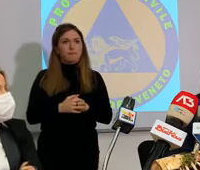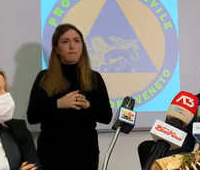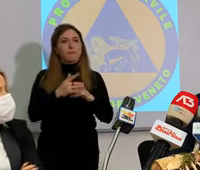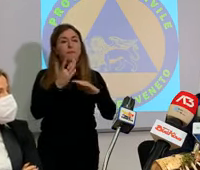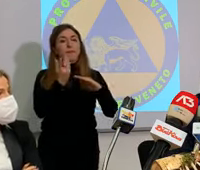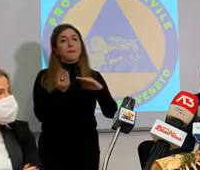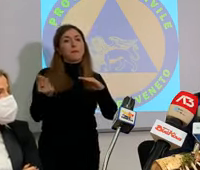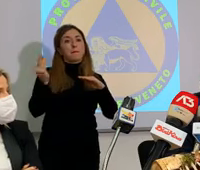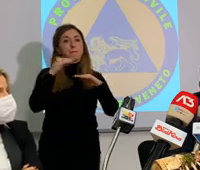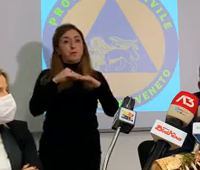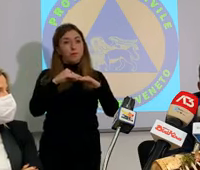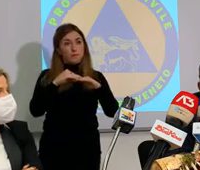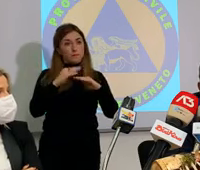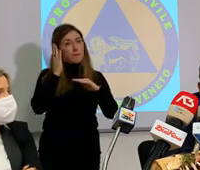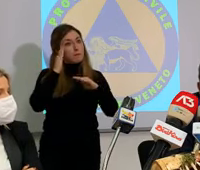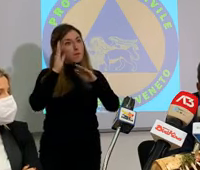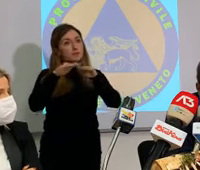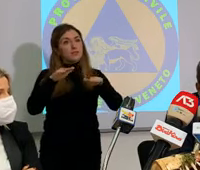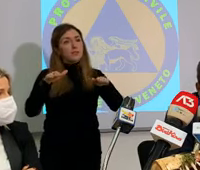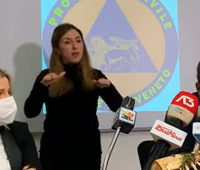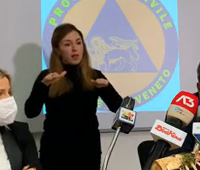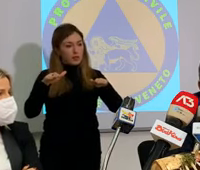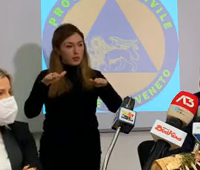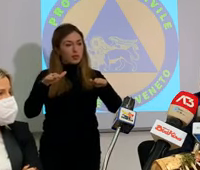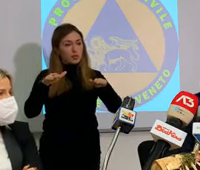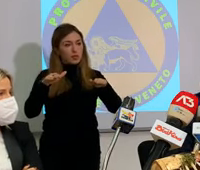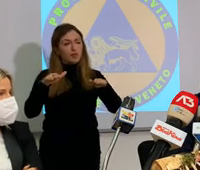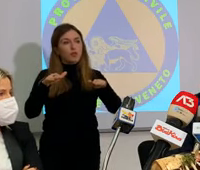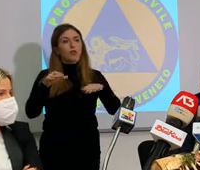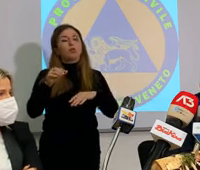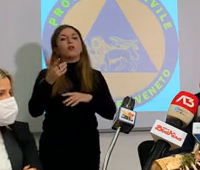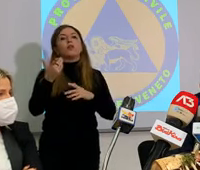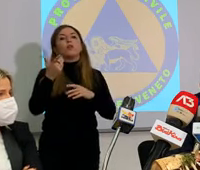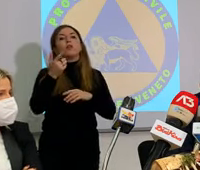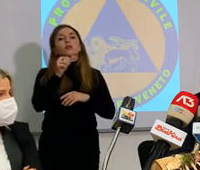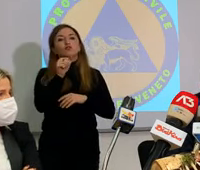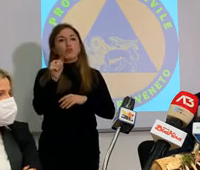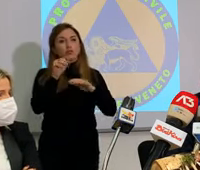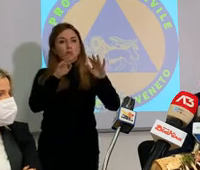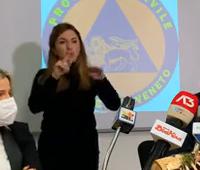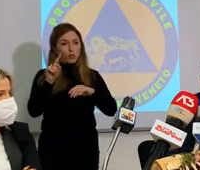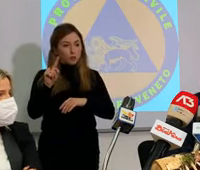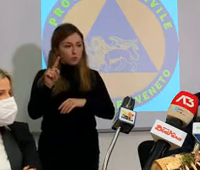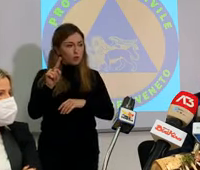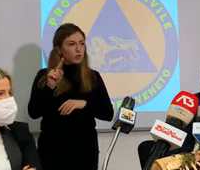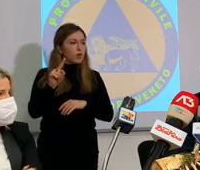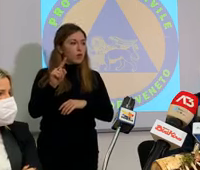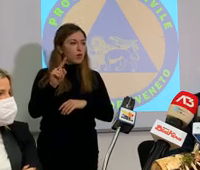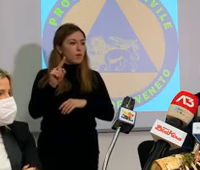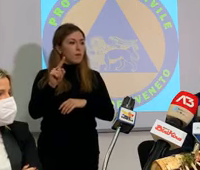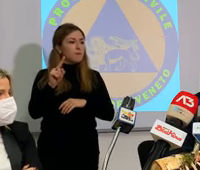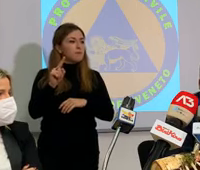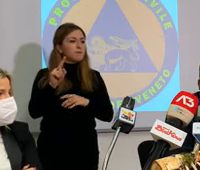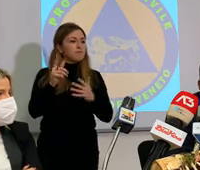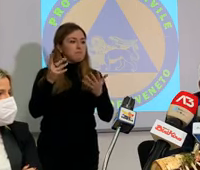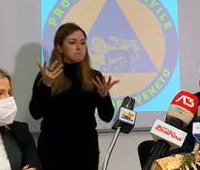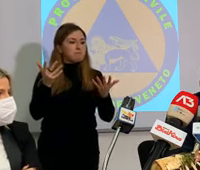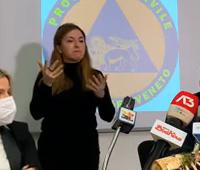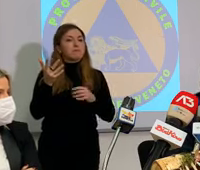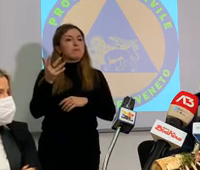aggiungere i posti letto all'attivazione creo 191 posti letto attivazione creo sono dei posti letto